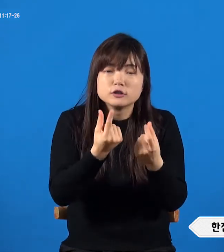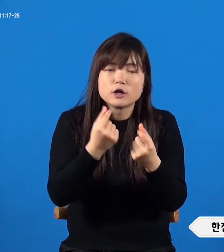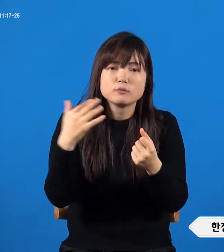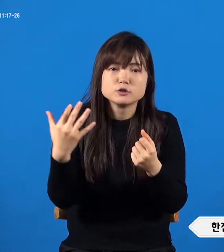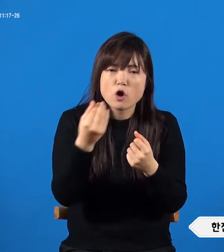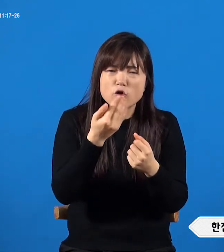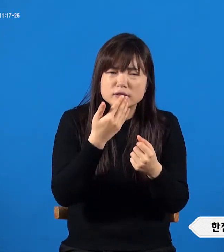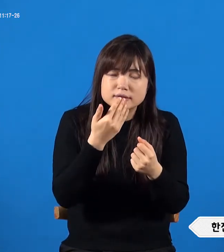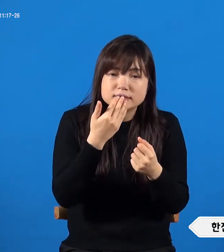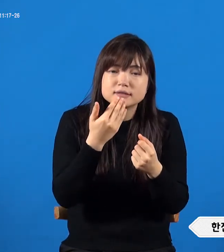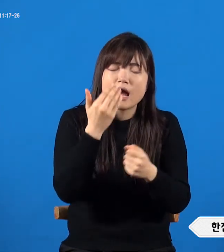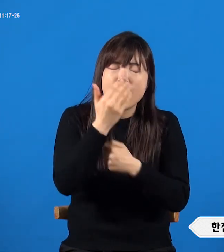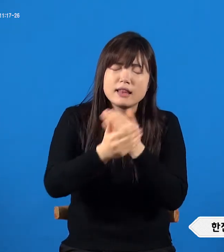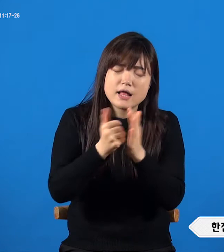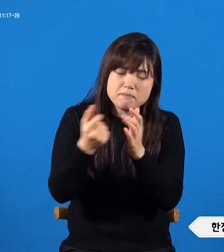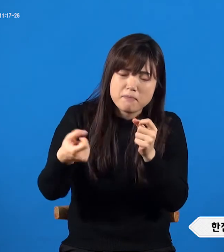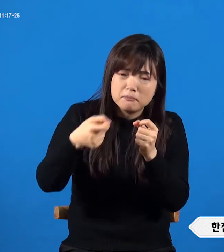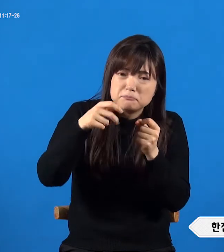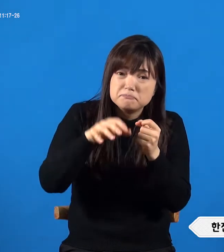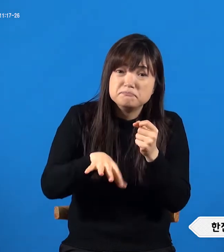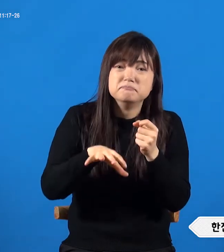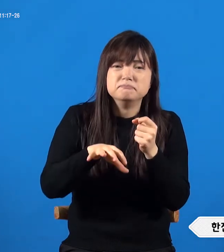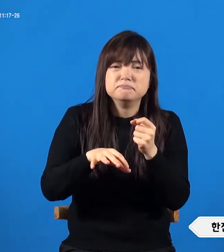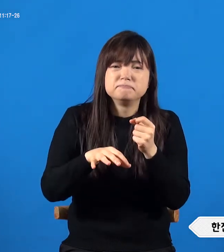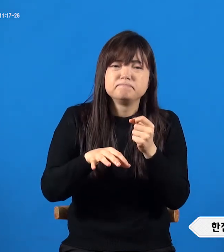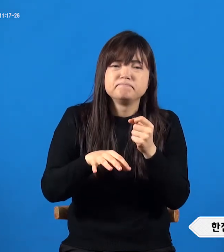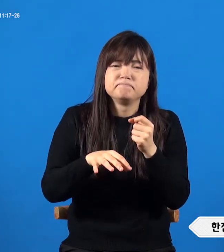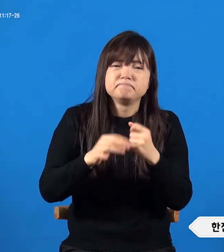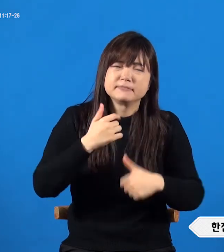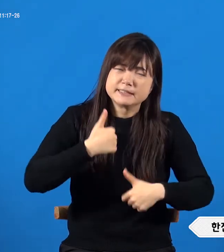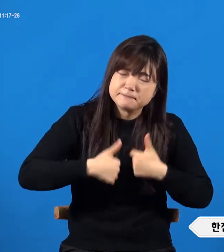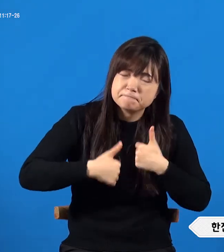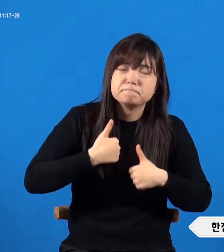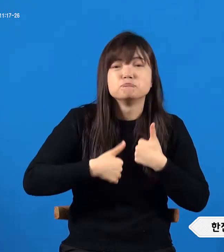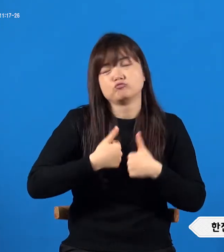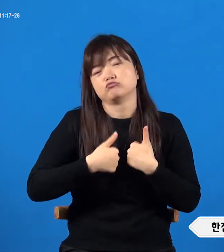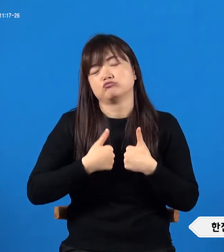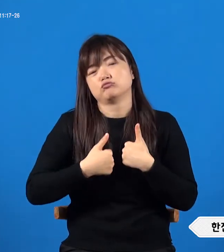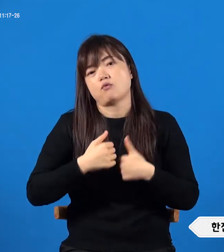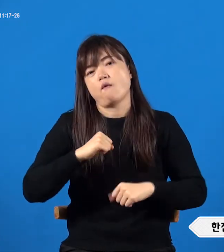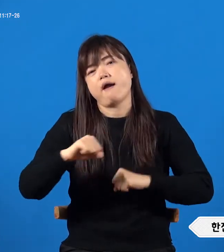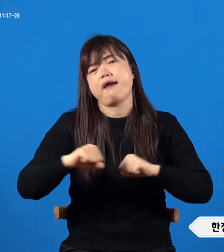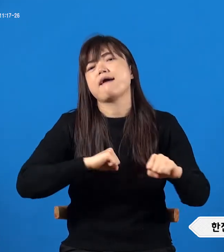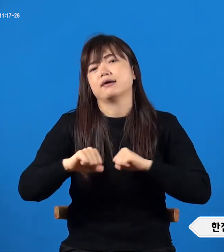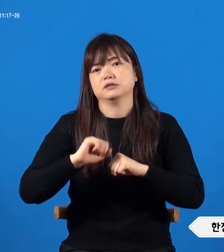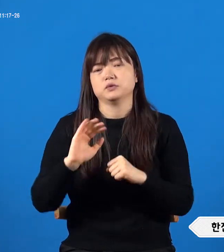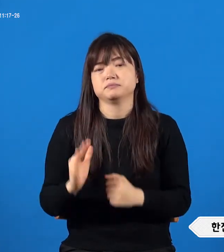하나님 앞에서 기쁨으로 충만한 천국 잔치를 거행하는 것입니다.